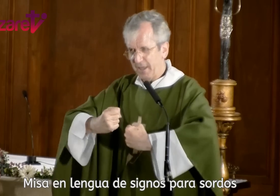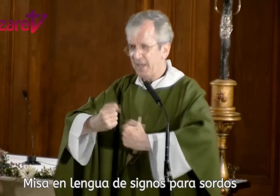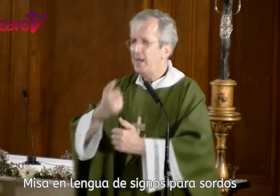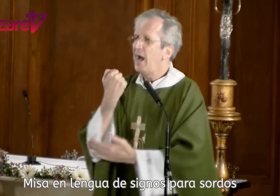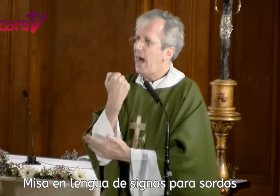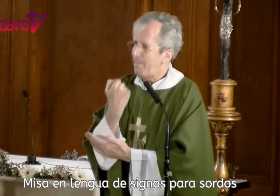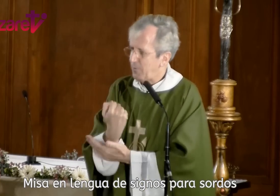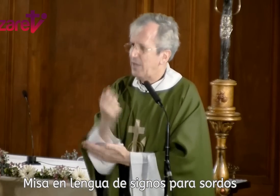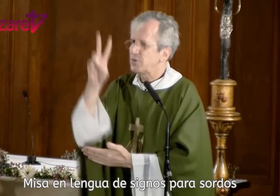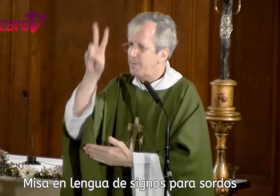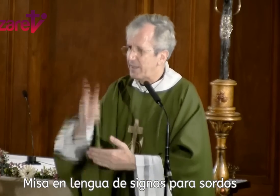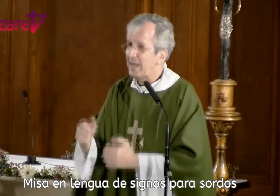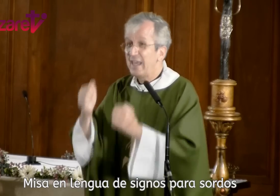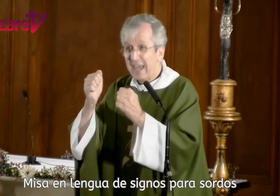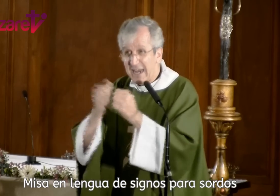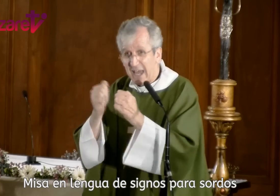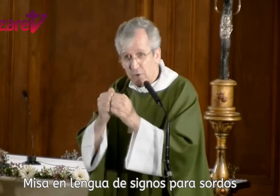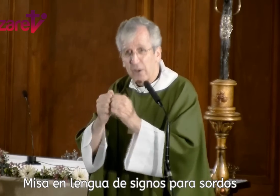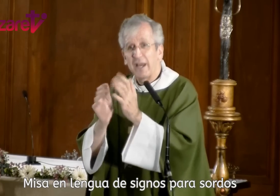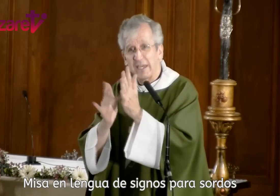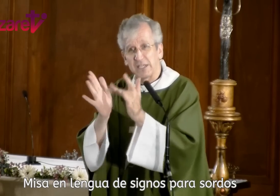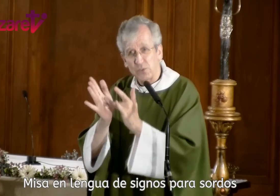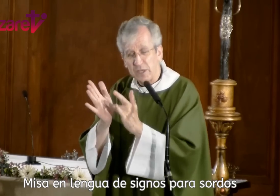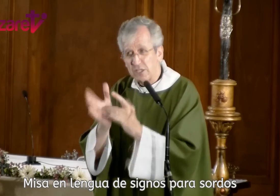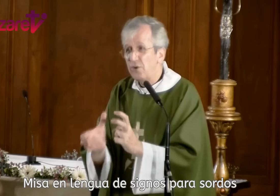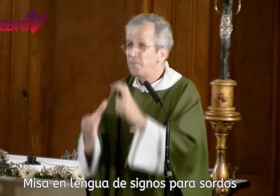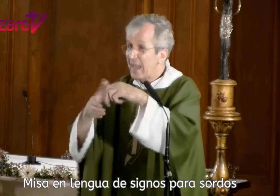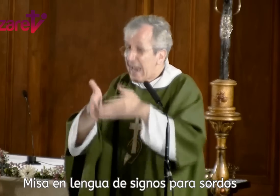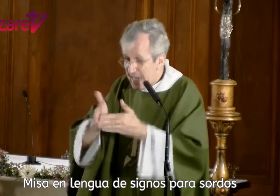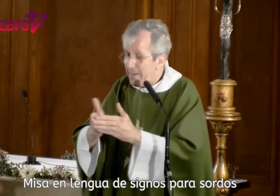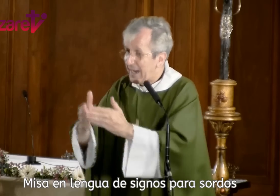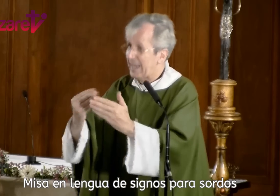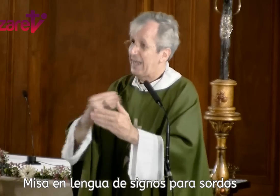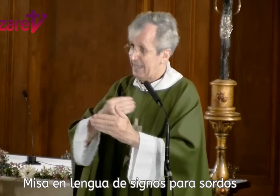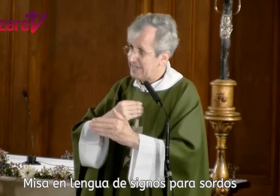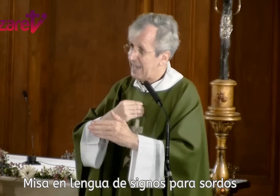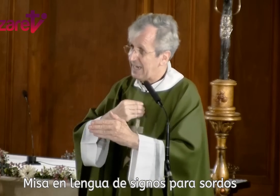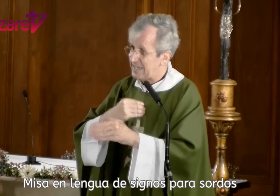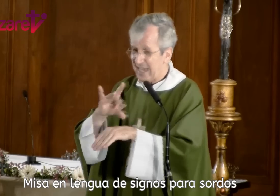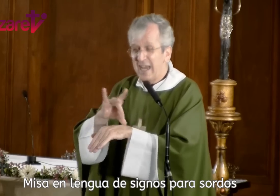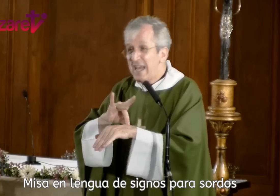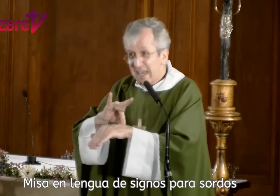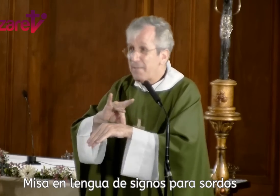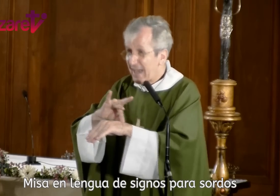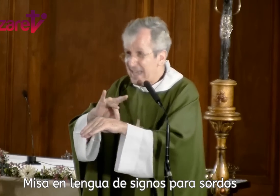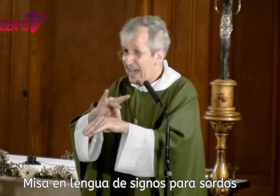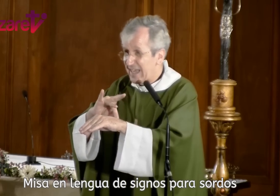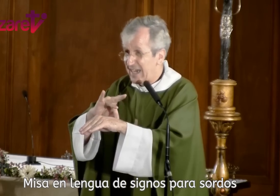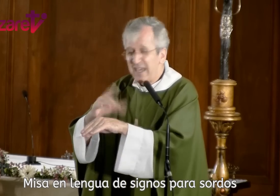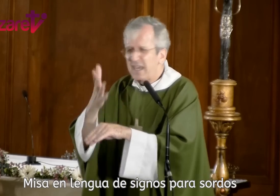firmeza, apoyados de verdad en la roca que es Jesucristo, en la barca que es la Iglesia, que va guiada y que